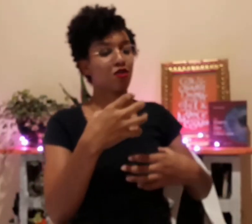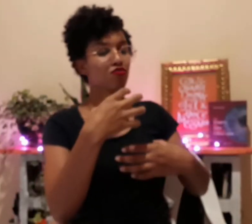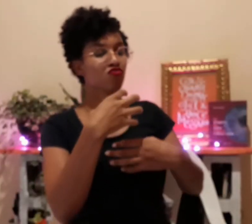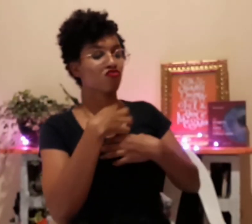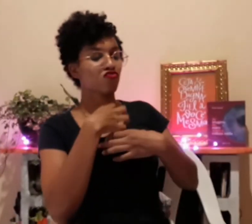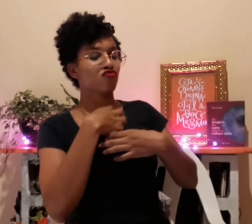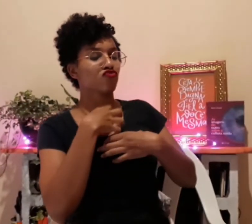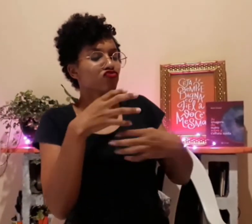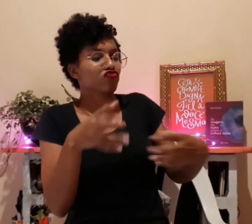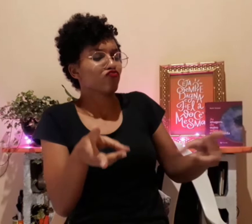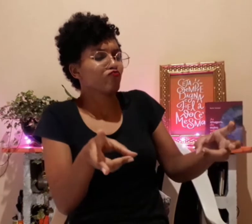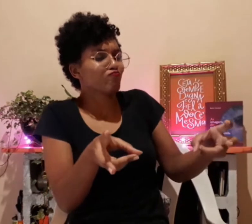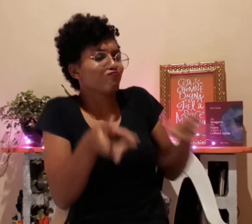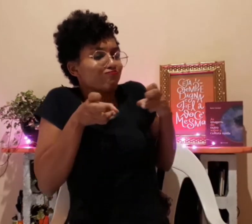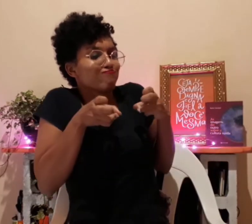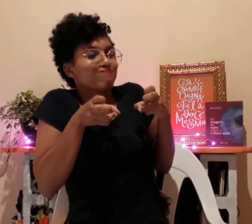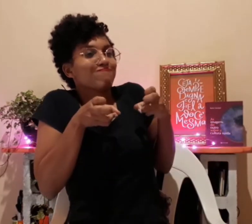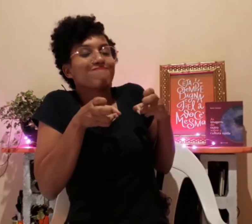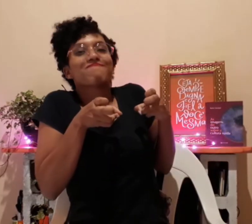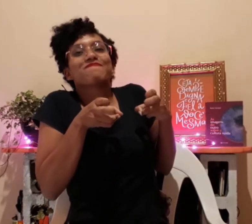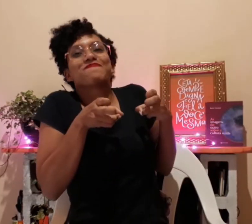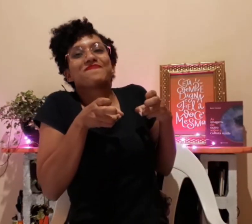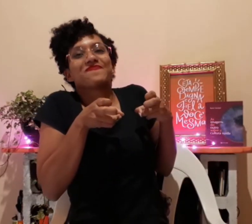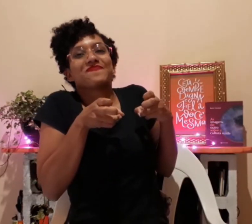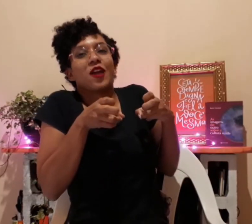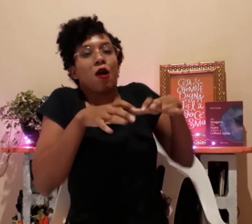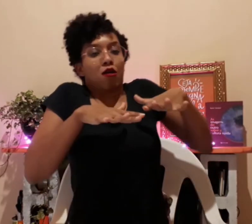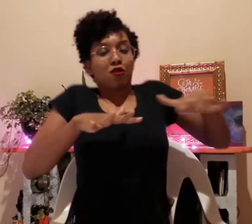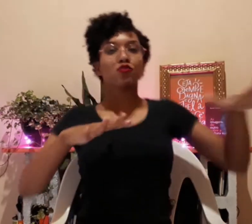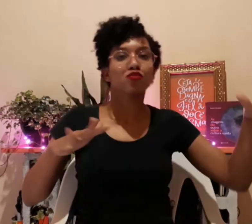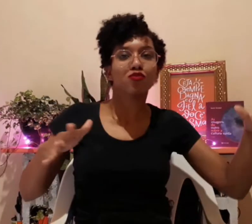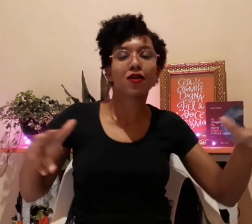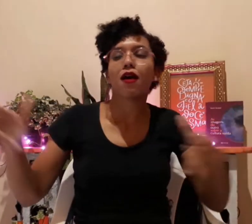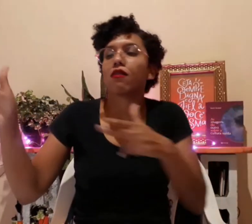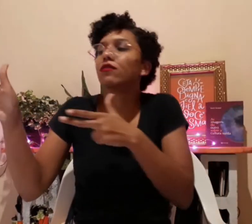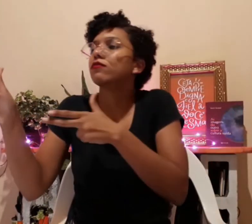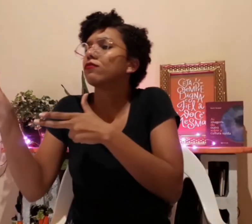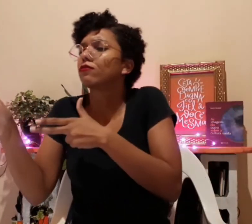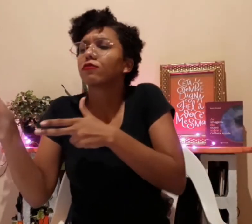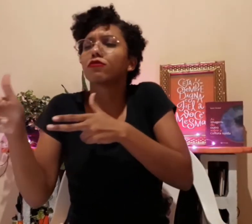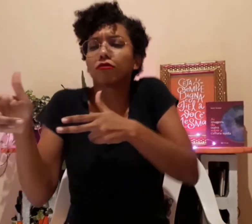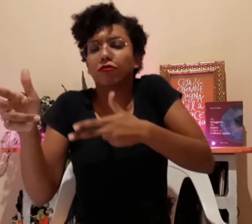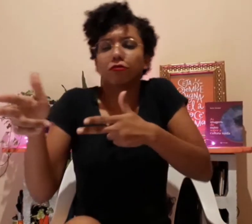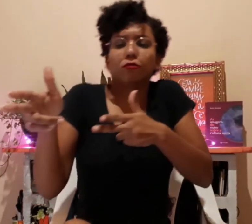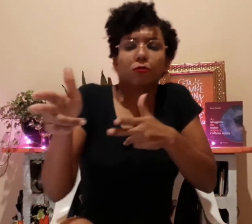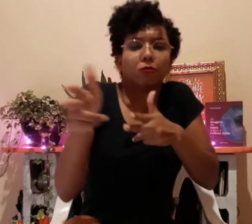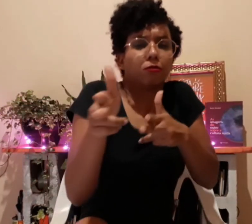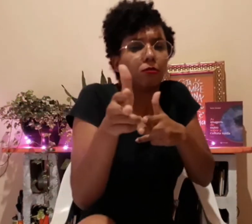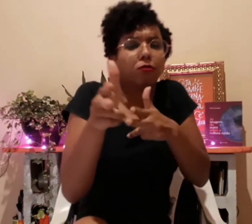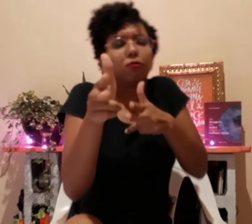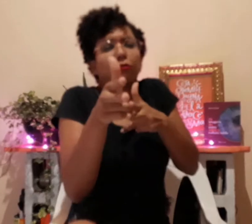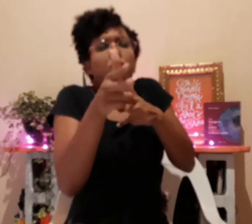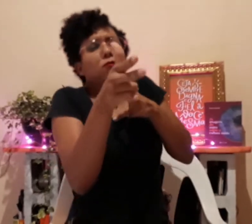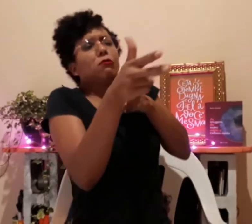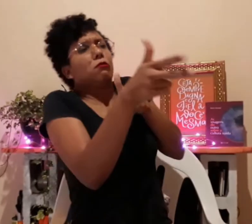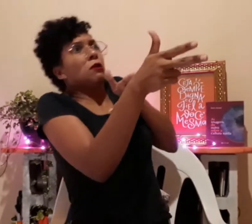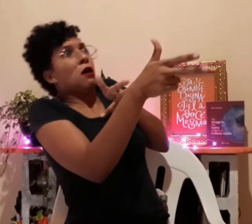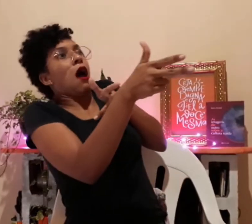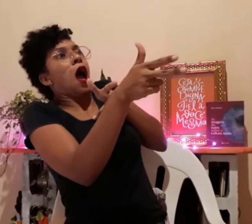Ele sente a vibração, ele percebe o que está acontecendo. Então ele estava ali, começou a sentir